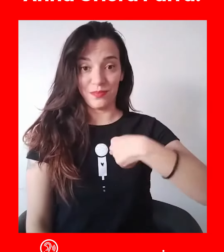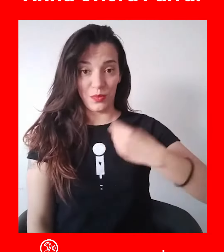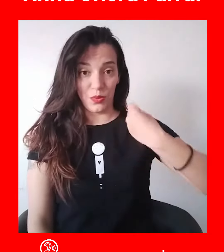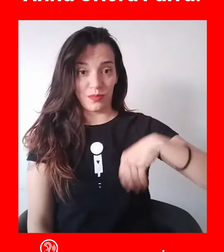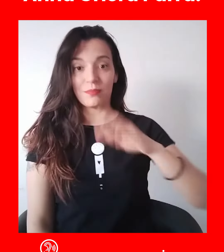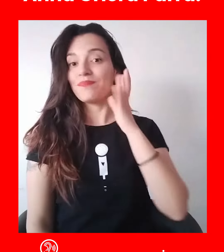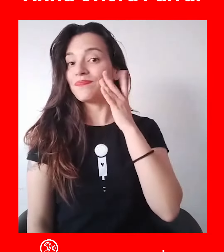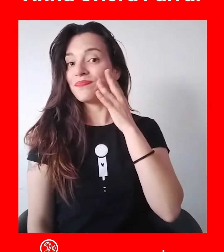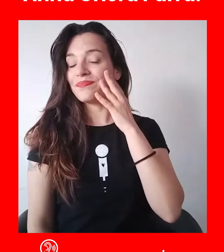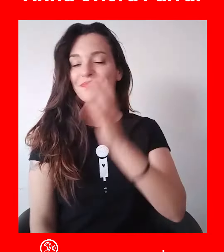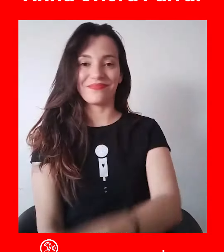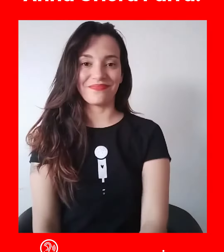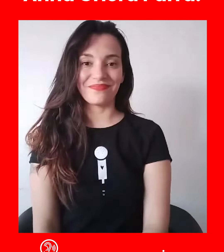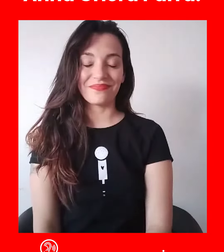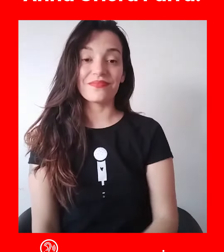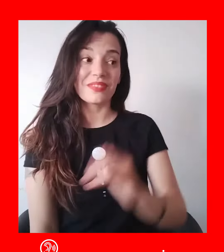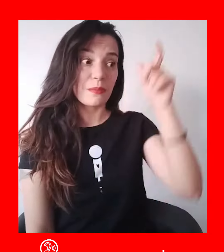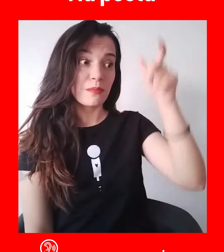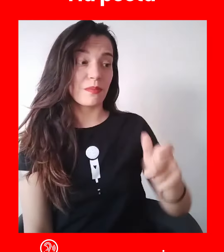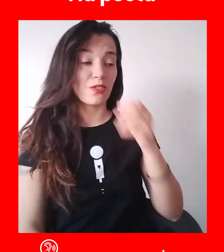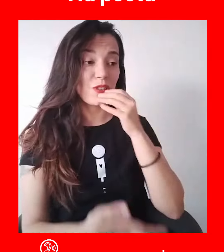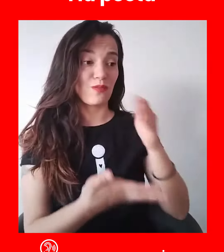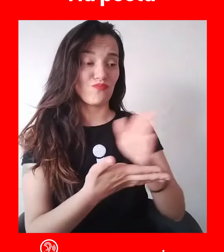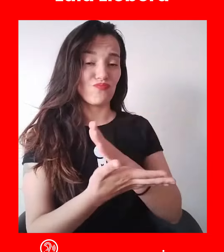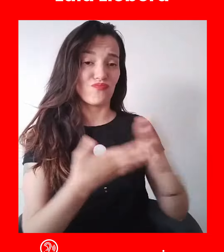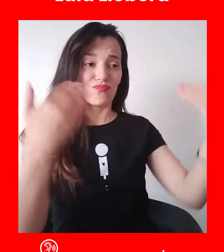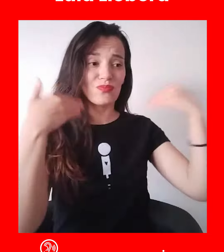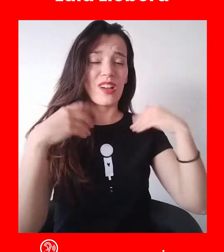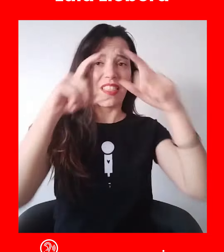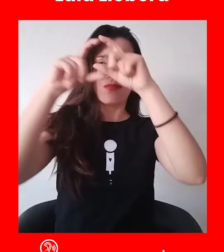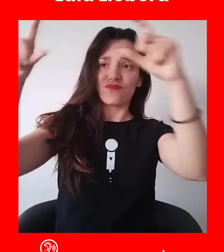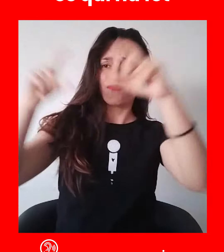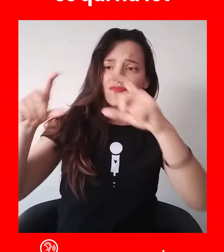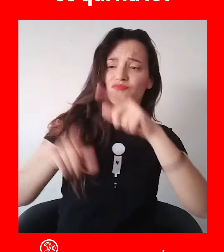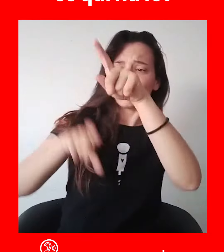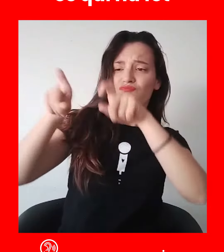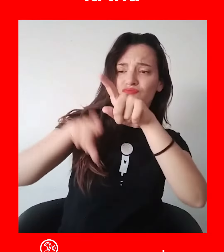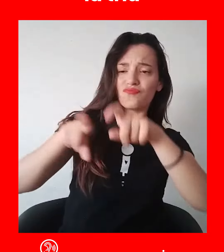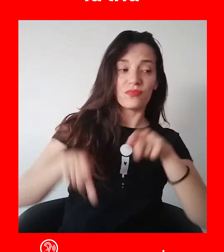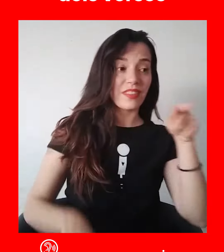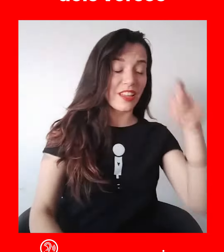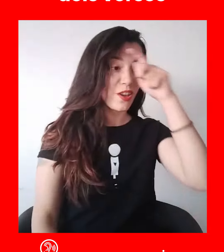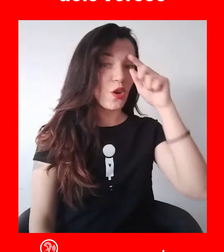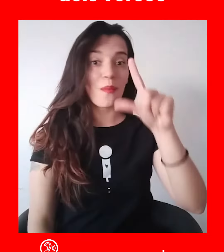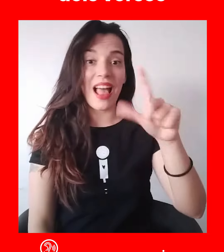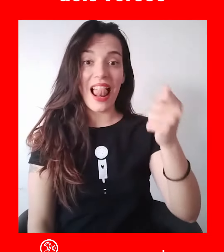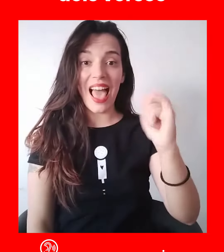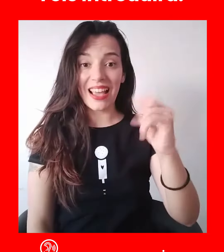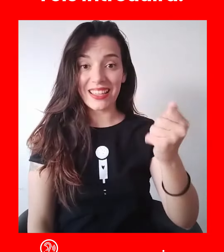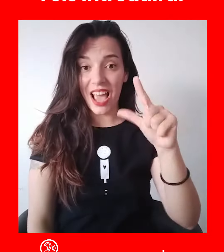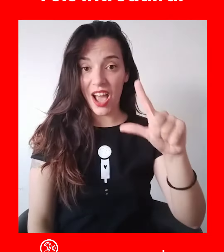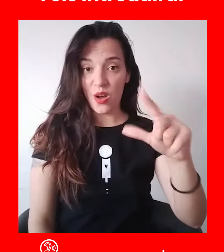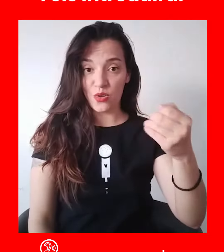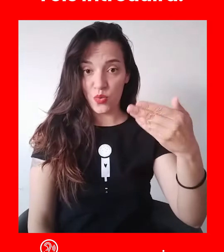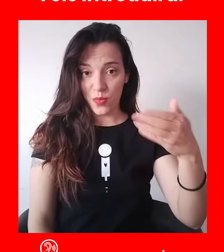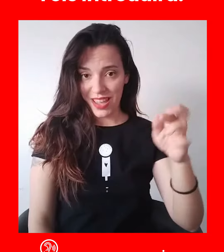també actriu Anna Griera Parra i la poeta Laia Llobera és qui ha fet la tria dels versos